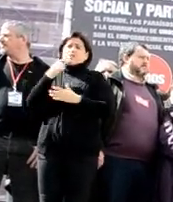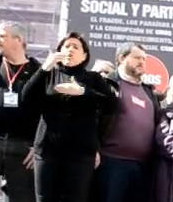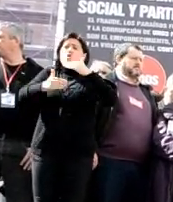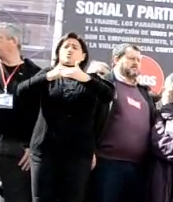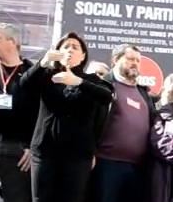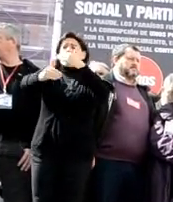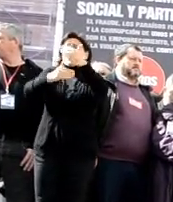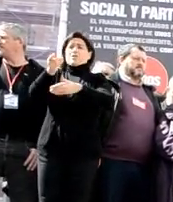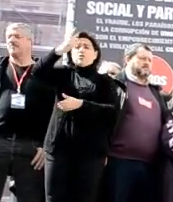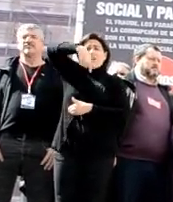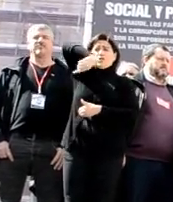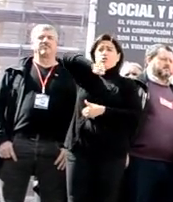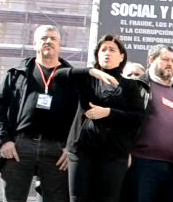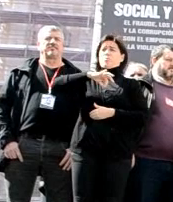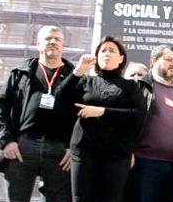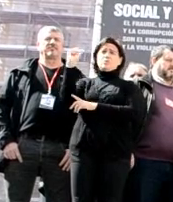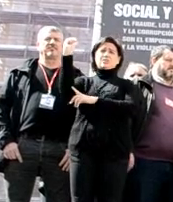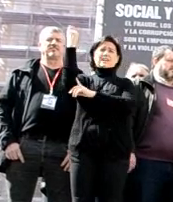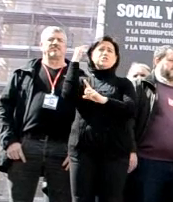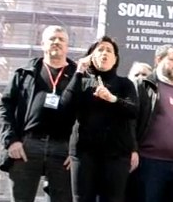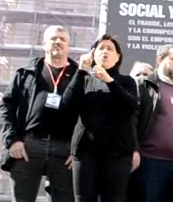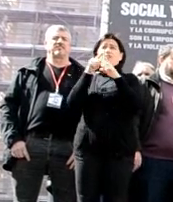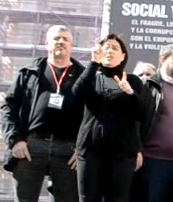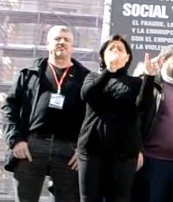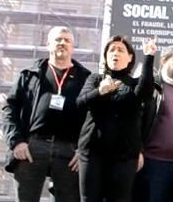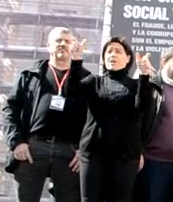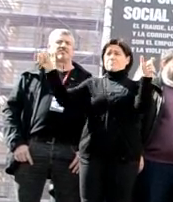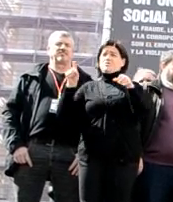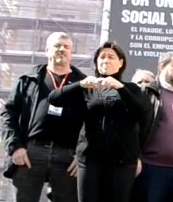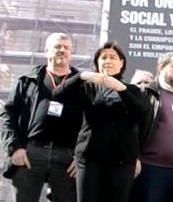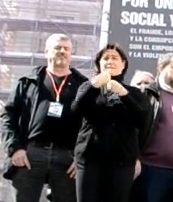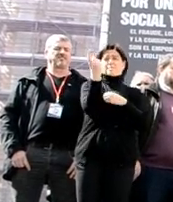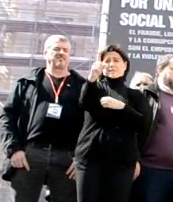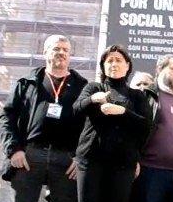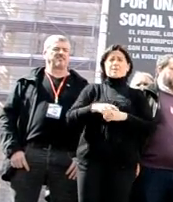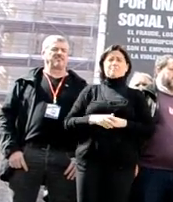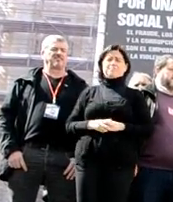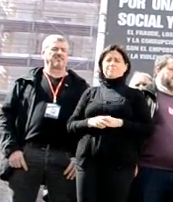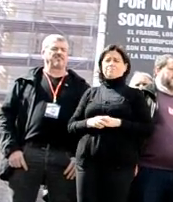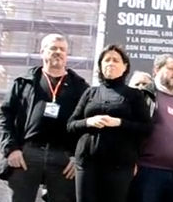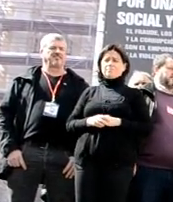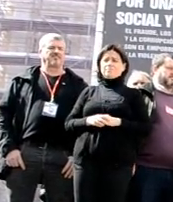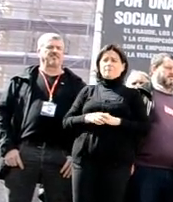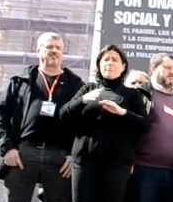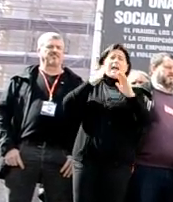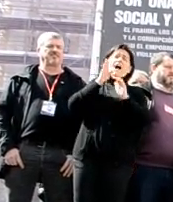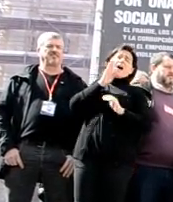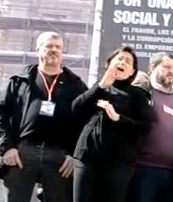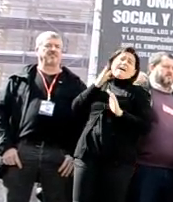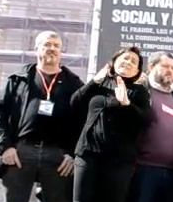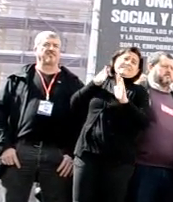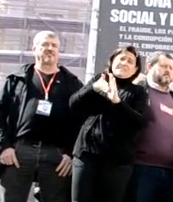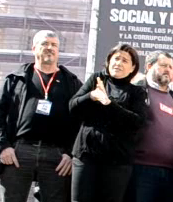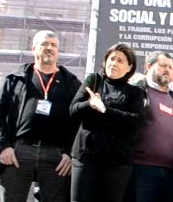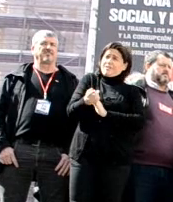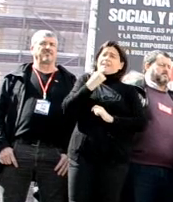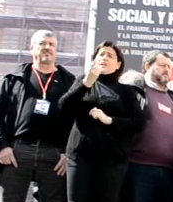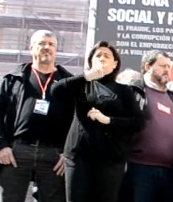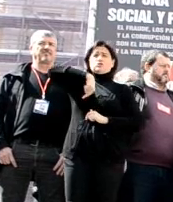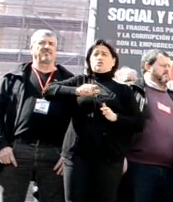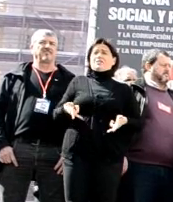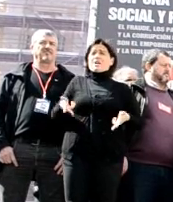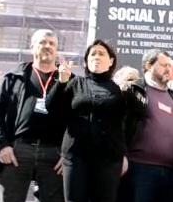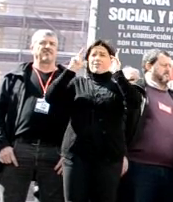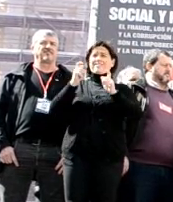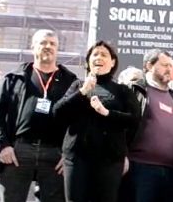será posible si es protagonizado por la ciudadanía. En este sentido, es necesario fortalecer la democracia